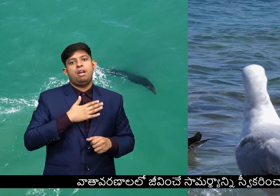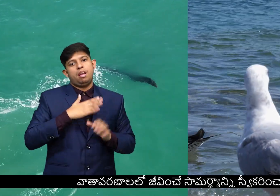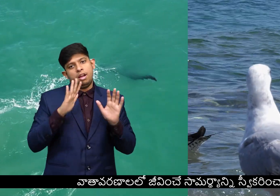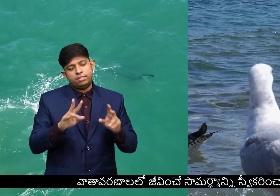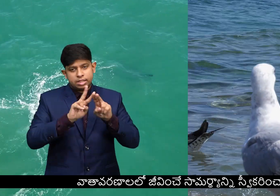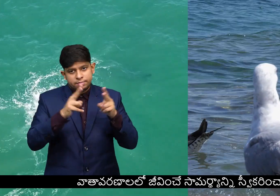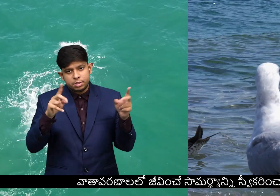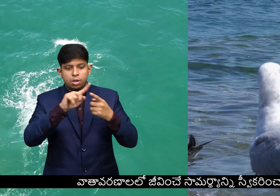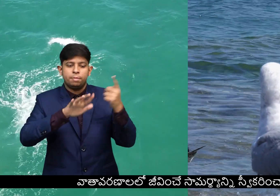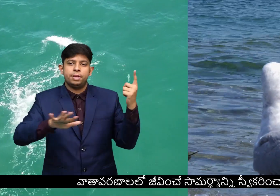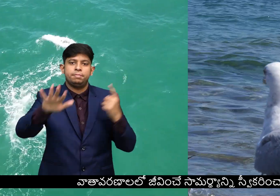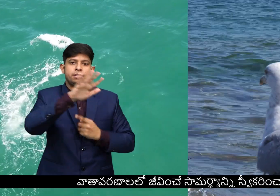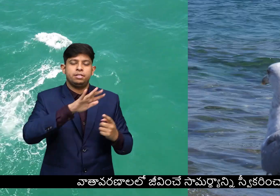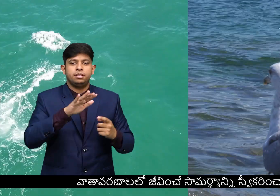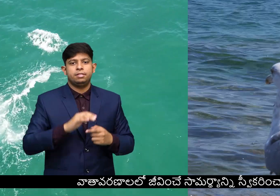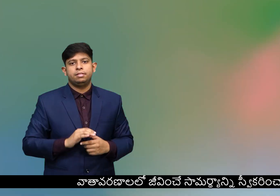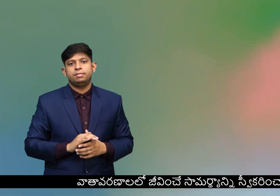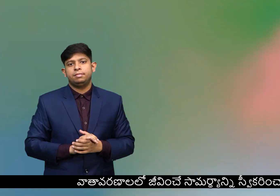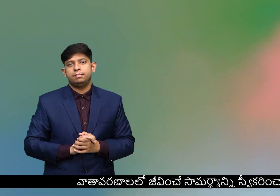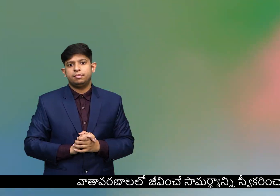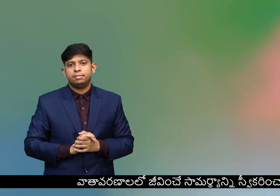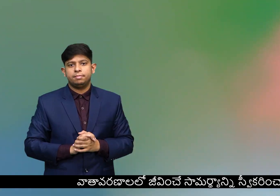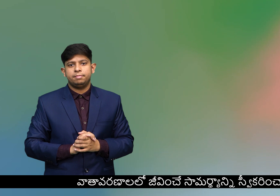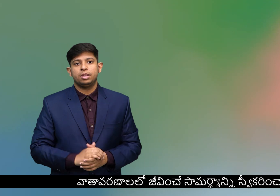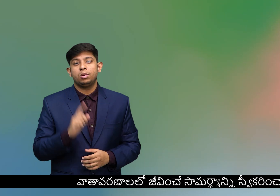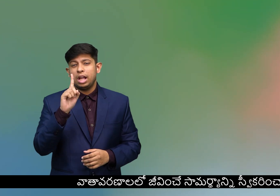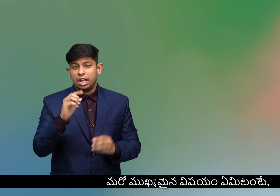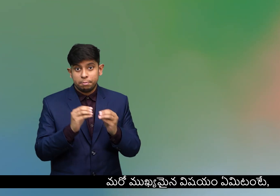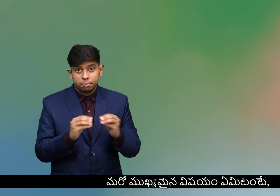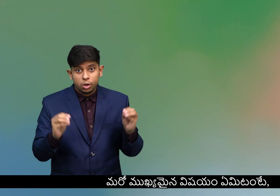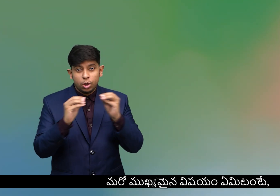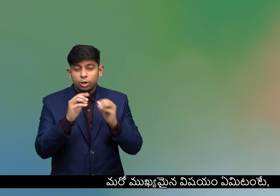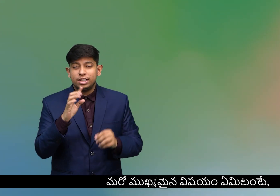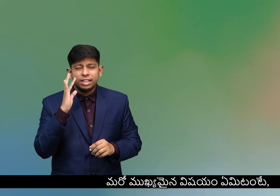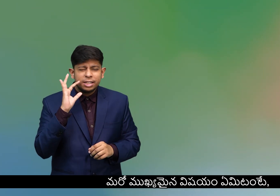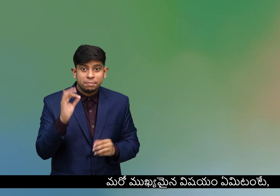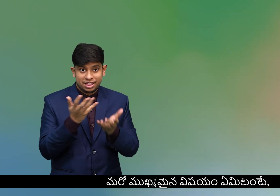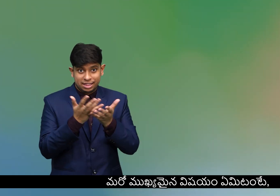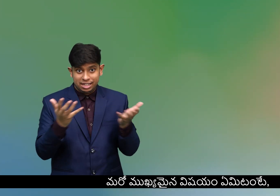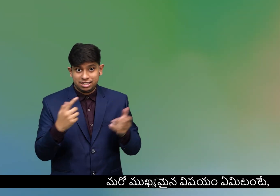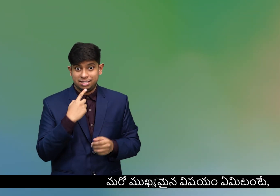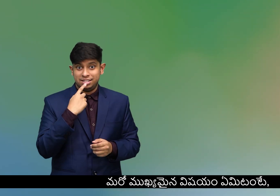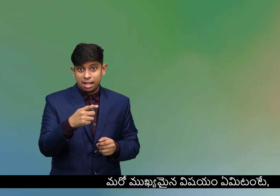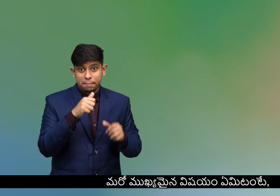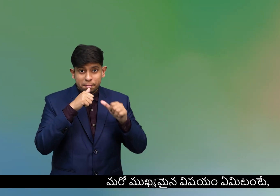వాతావరణాలలో జీవించే సామర్థ్యాన్ని స్వీకరించాయి. మరో ముఖ్యమైన విషయం ఏమిటంటే,